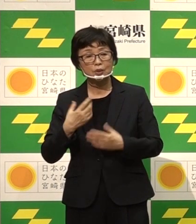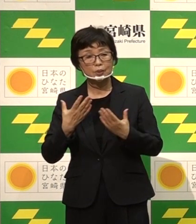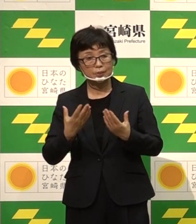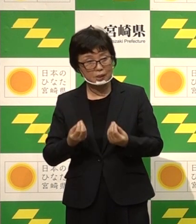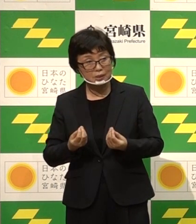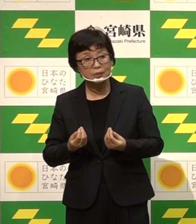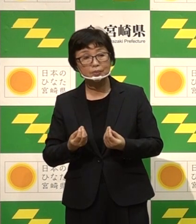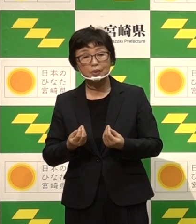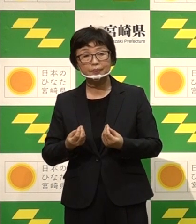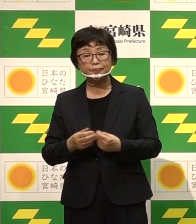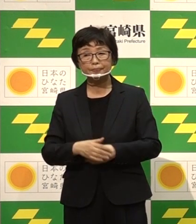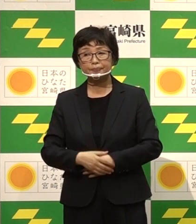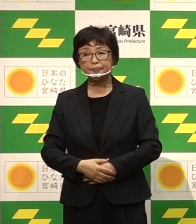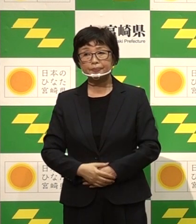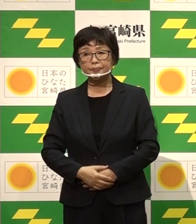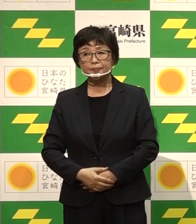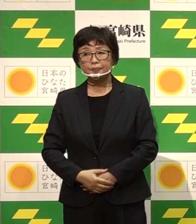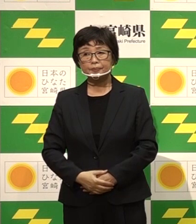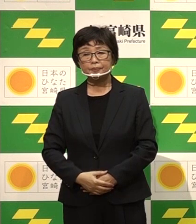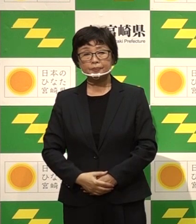ありがとうございます。